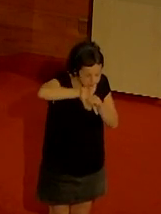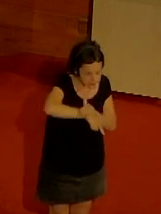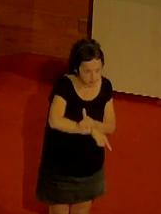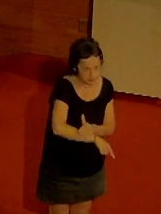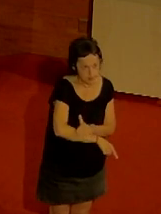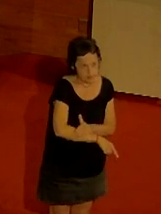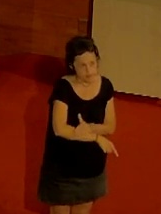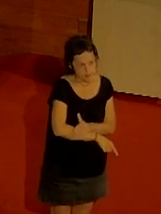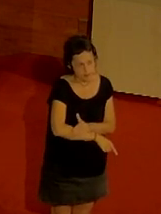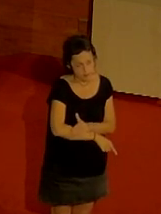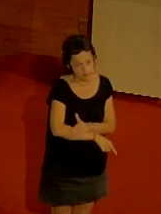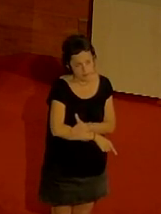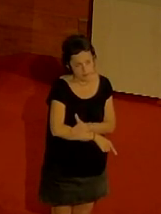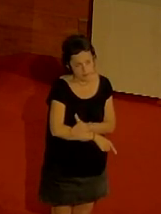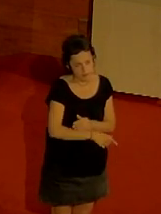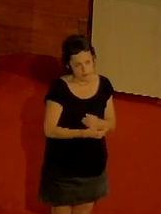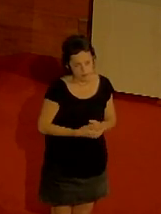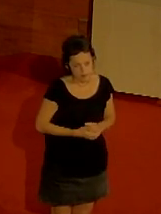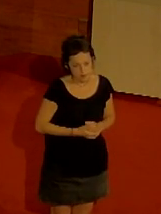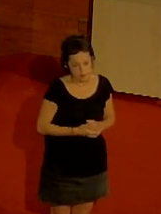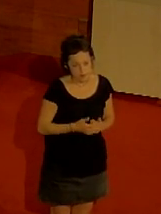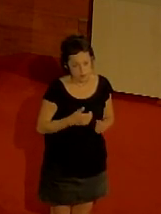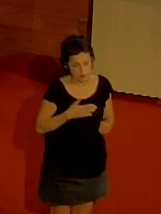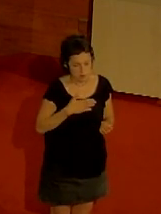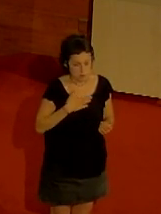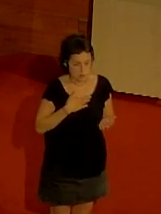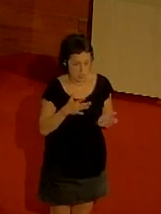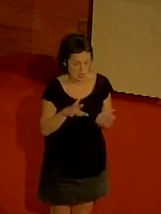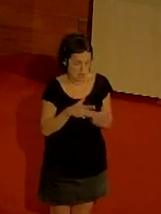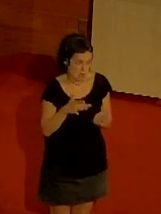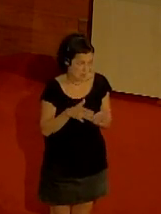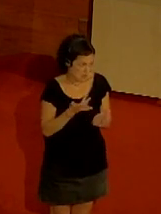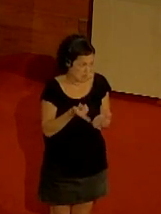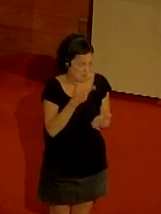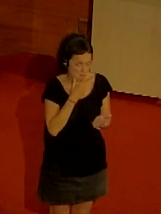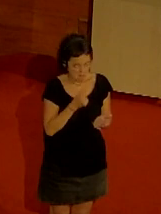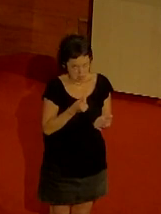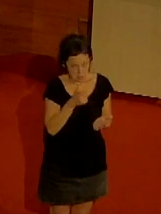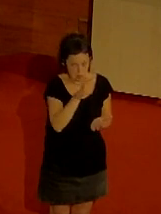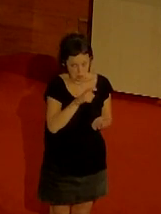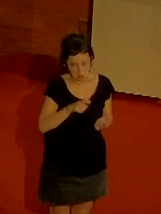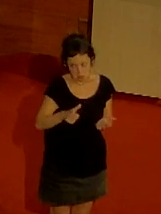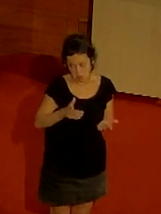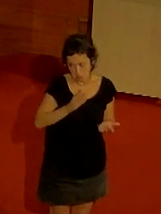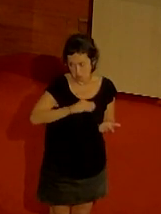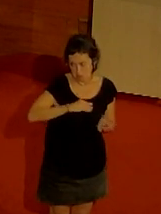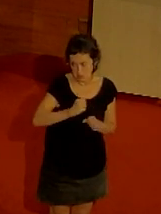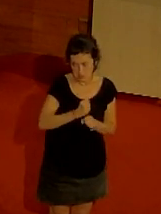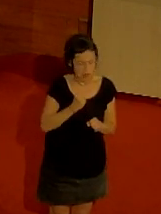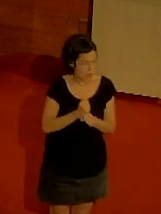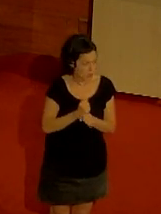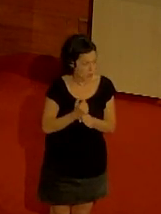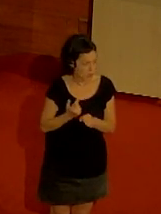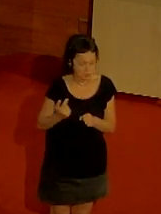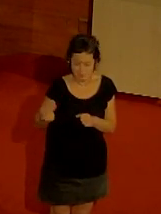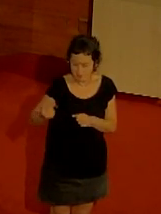que de alguna manera los... Bueno, en nuestra revista es fácil porque como somos unos cuantos y más o menos nos entendemos, pues marcamos nuestra agenda, claramente.